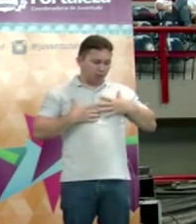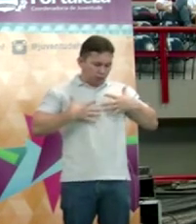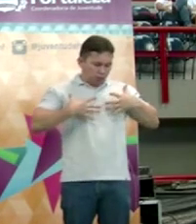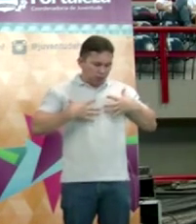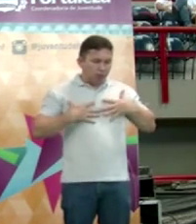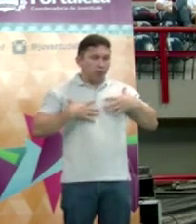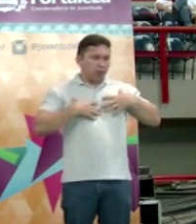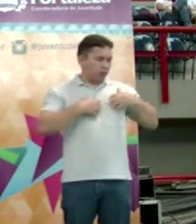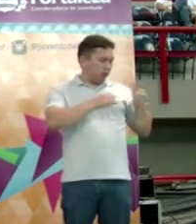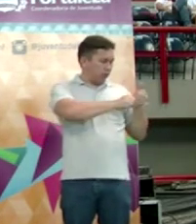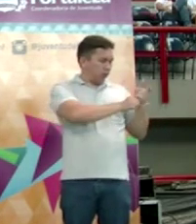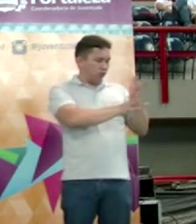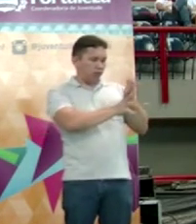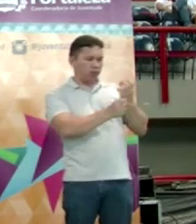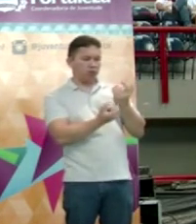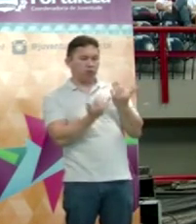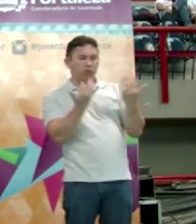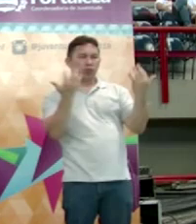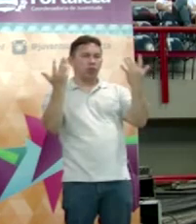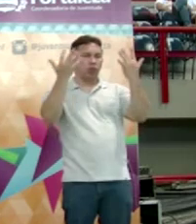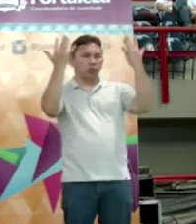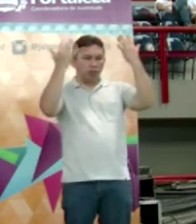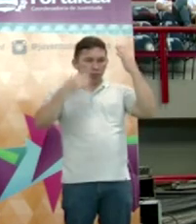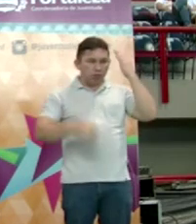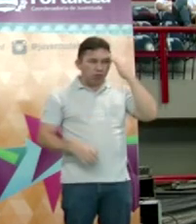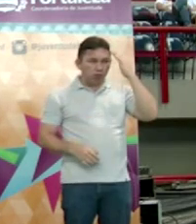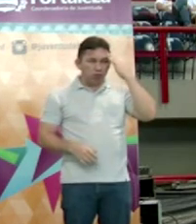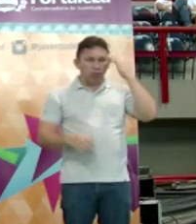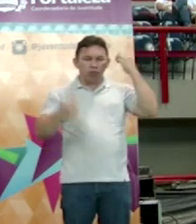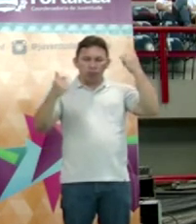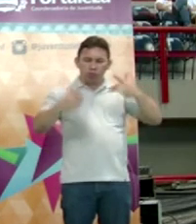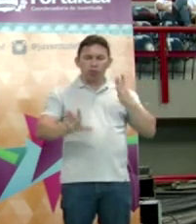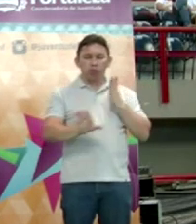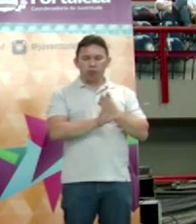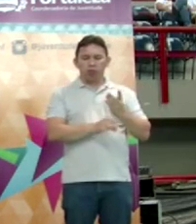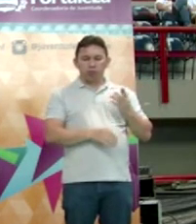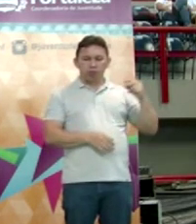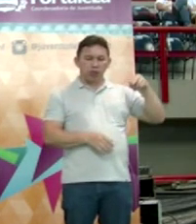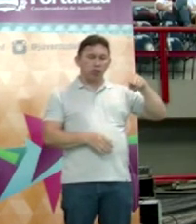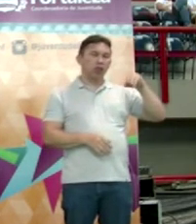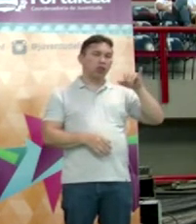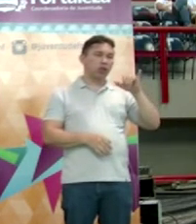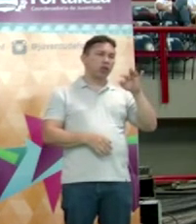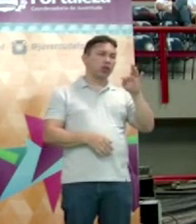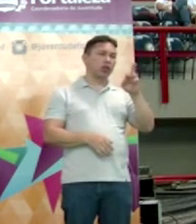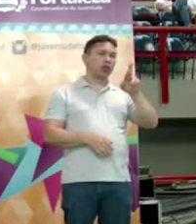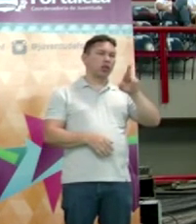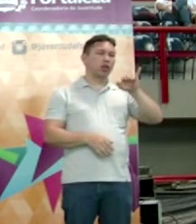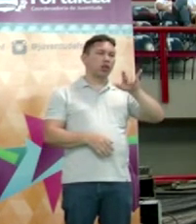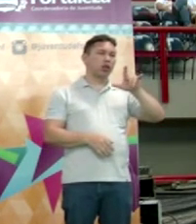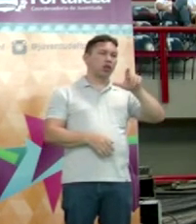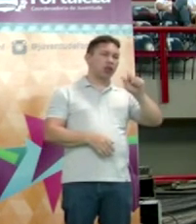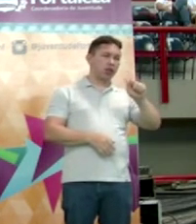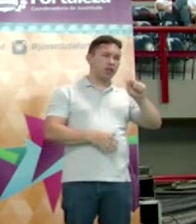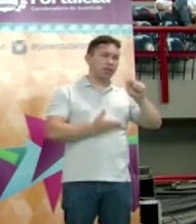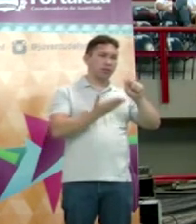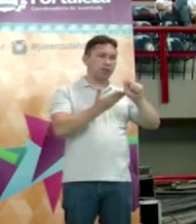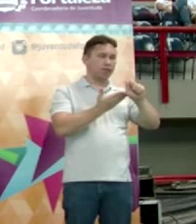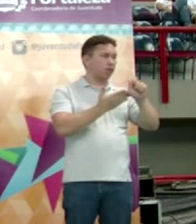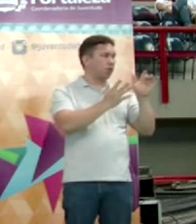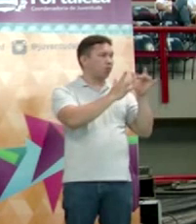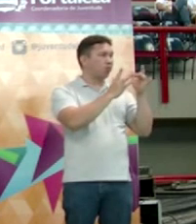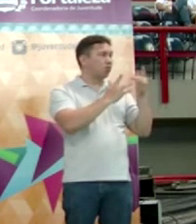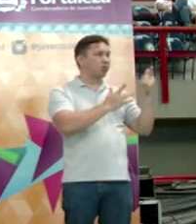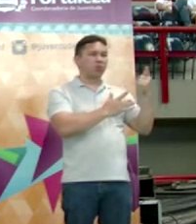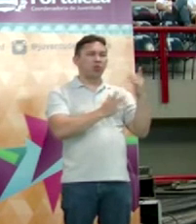liberados quando a espuma foi queimada, tá? Então, as nitrilas são tóxicas, mas no nosso dia a dia a gente não costuma ter contato